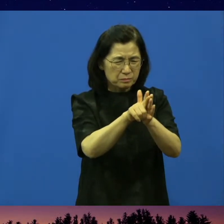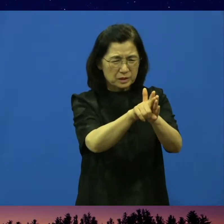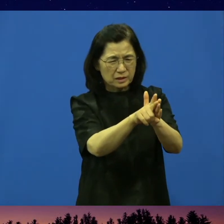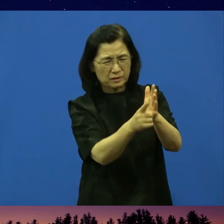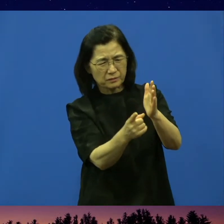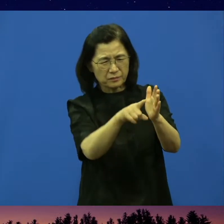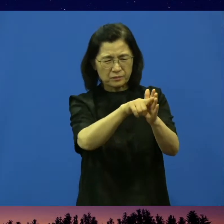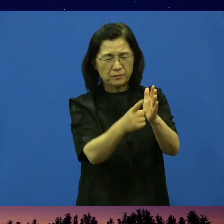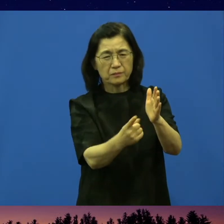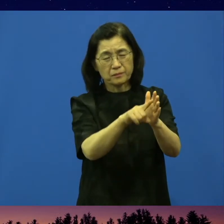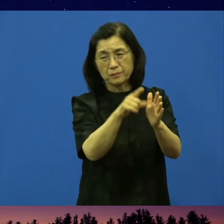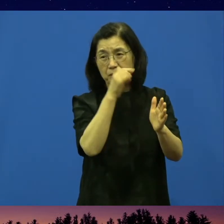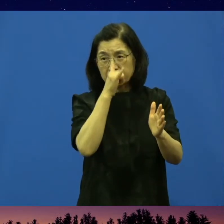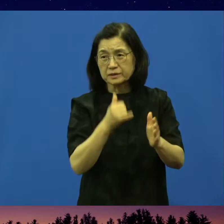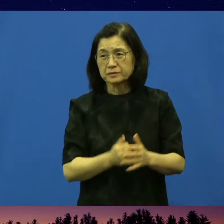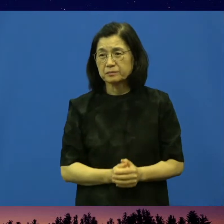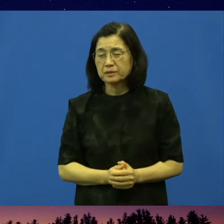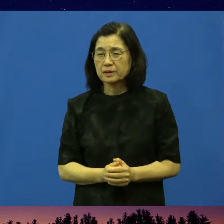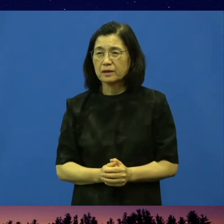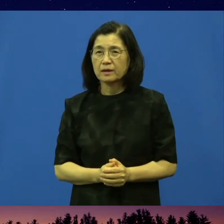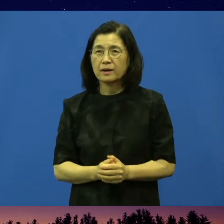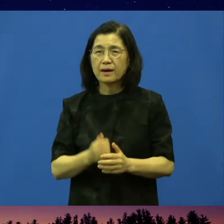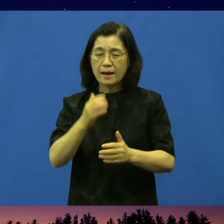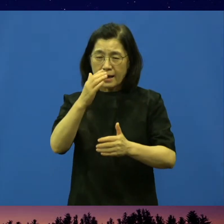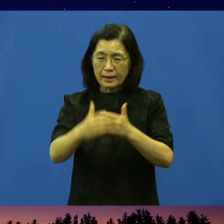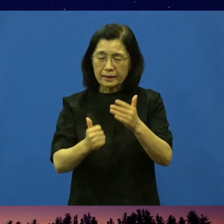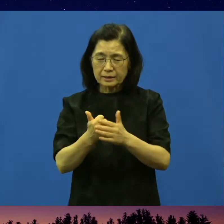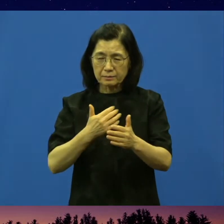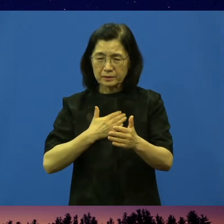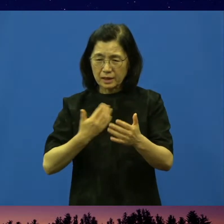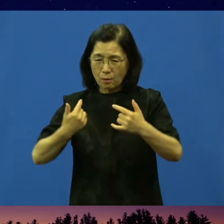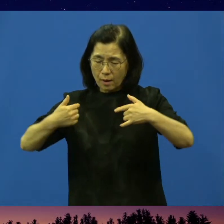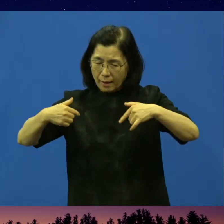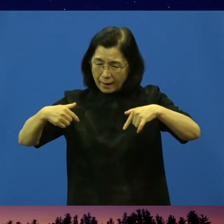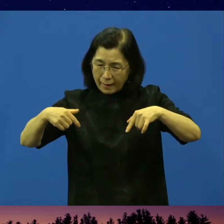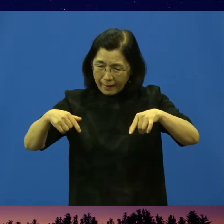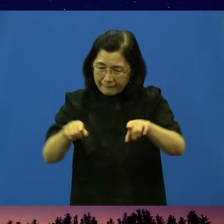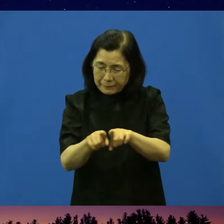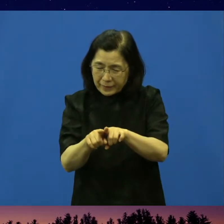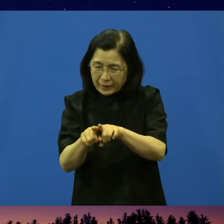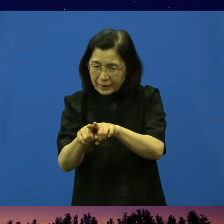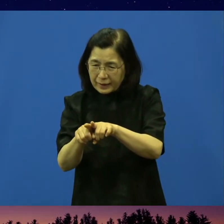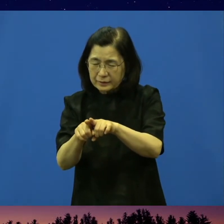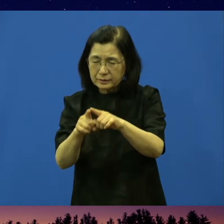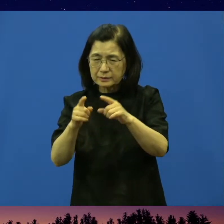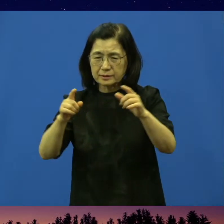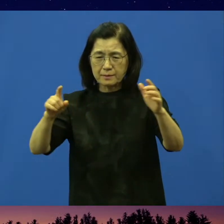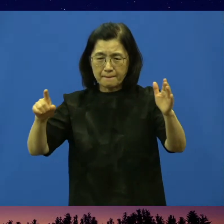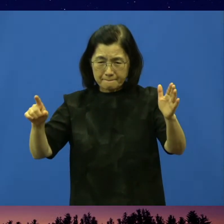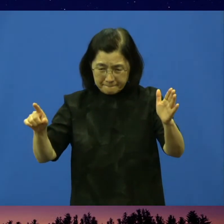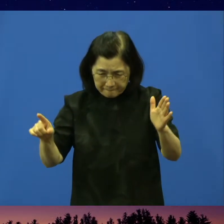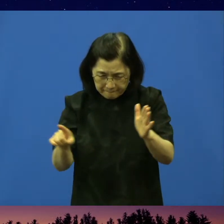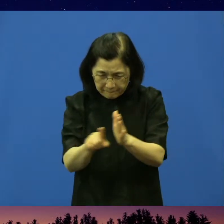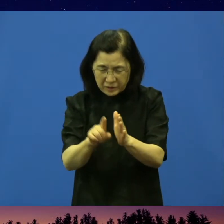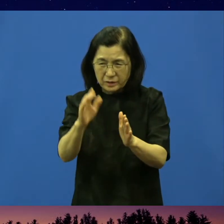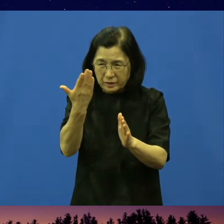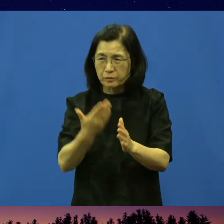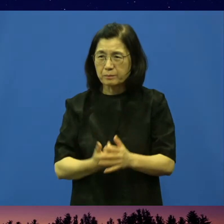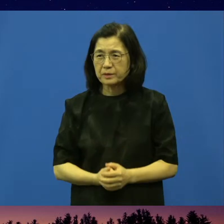딱 하나뿐이에요. 하나님이 나와 함께 하신다는 것을 믿고 따라가는 거예요.